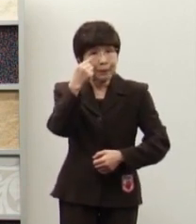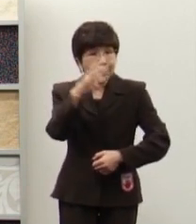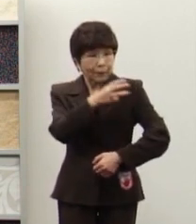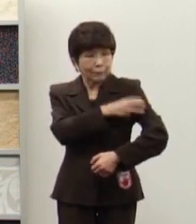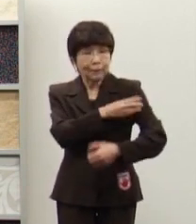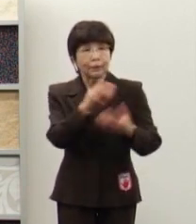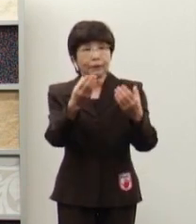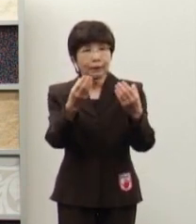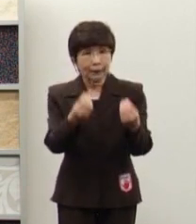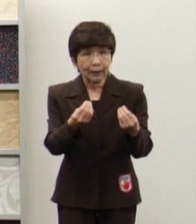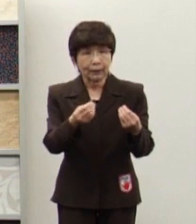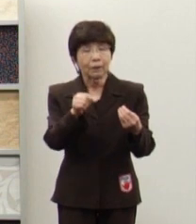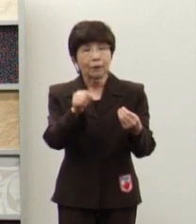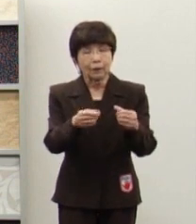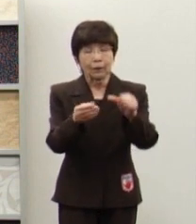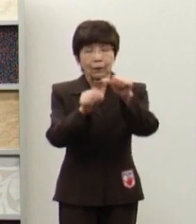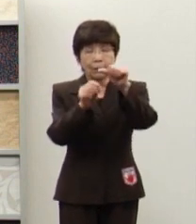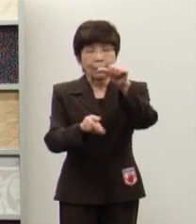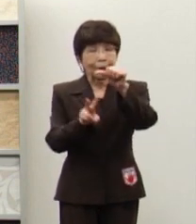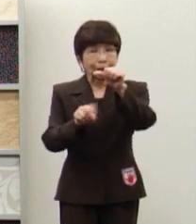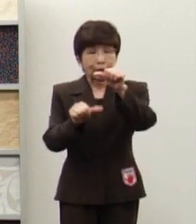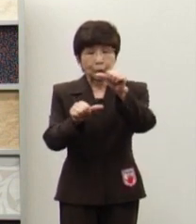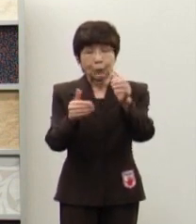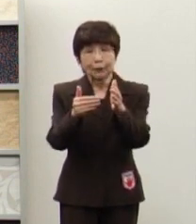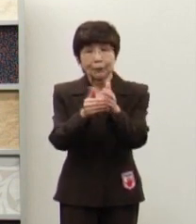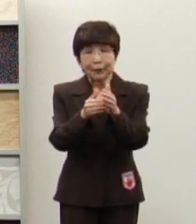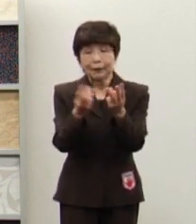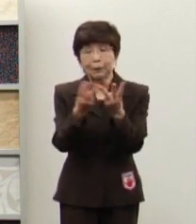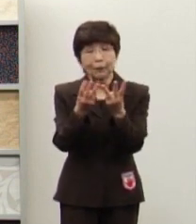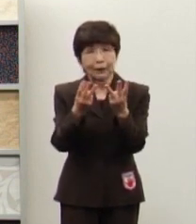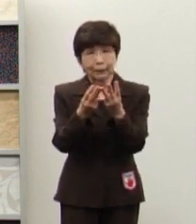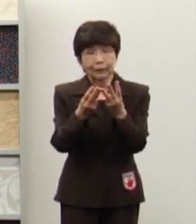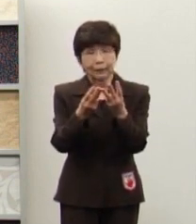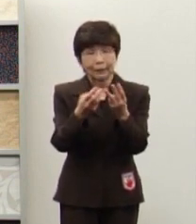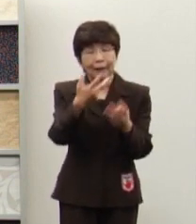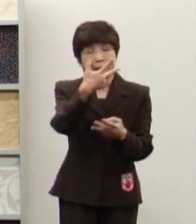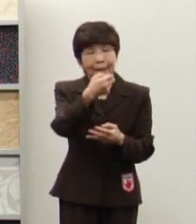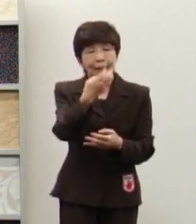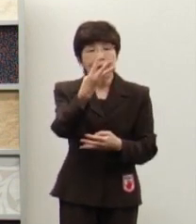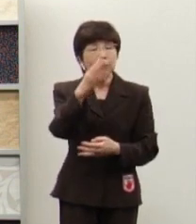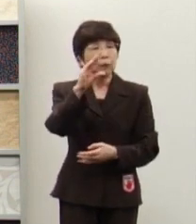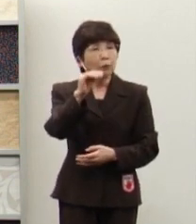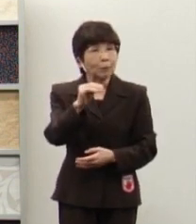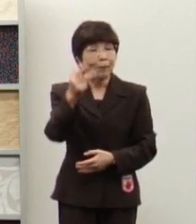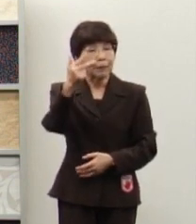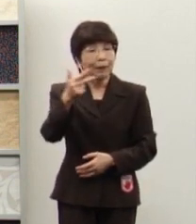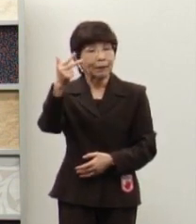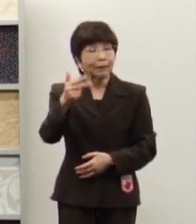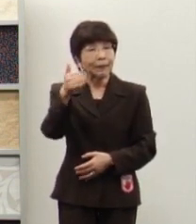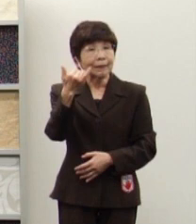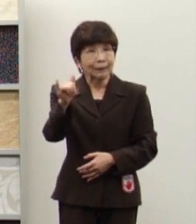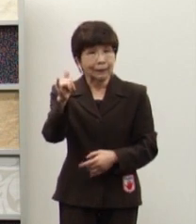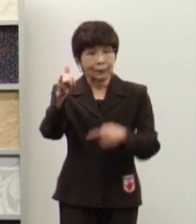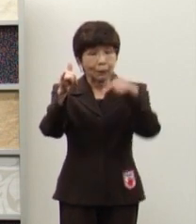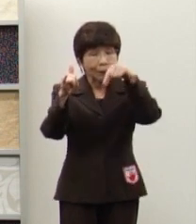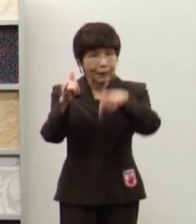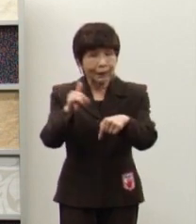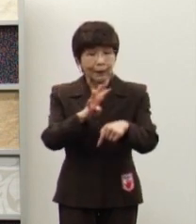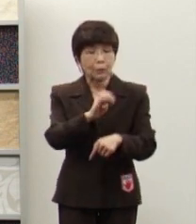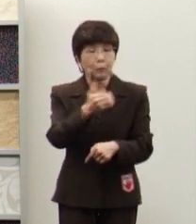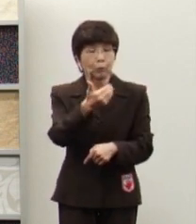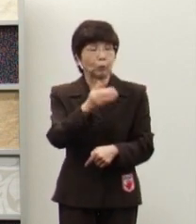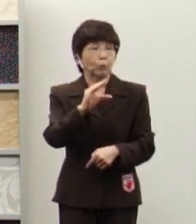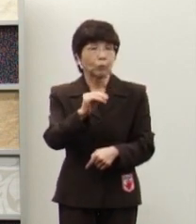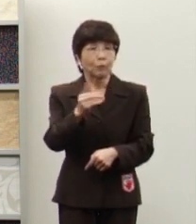今月25日現在で対象の74万7千人に対しまして49万